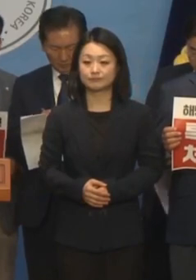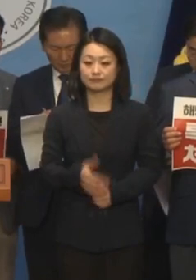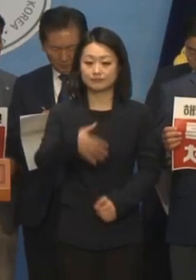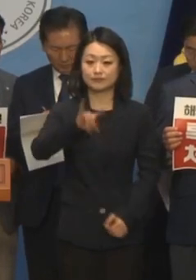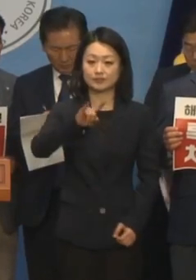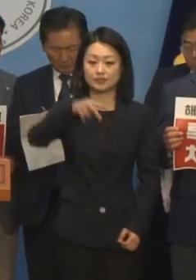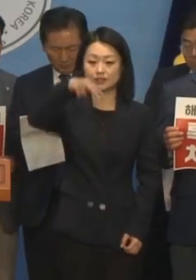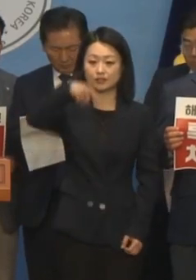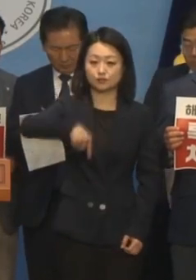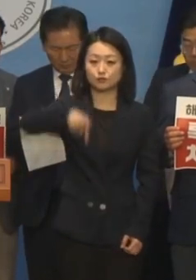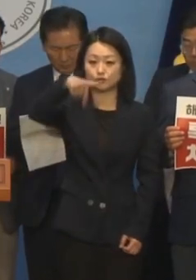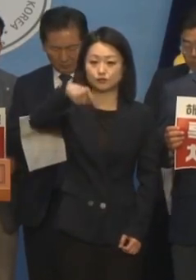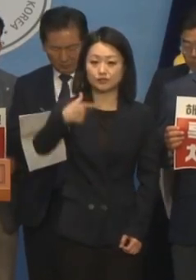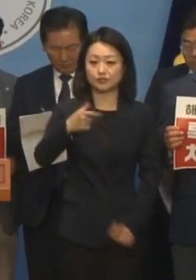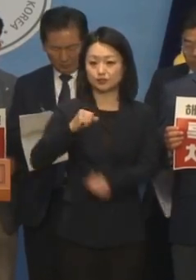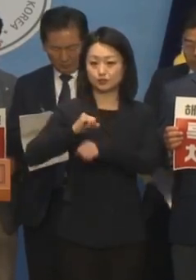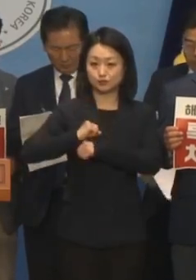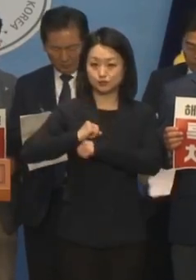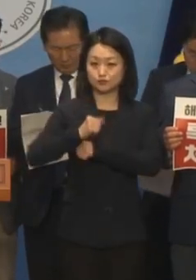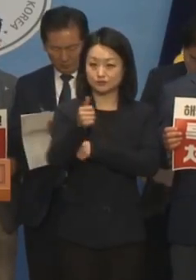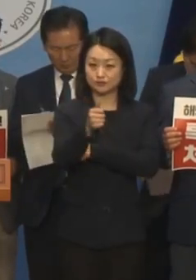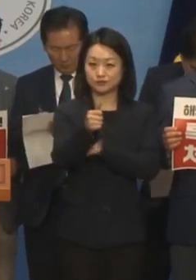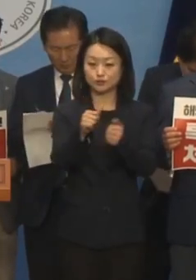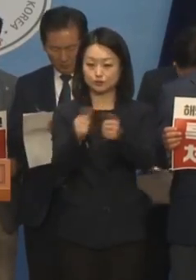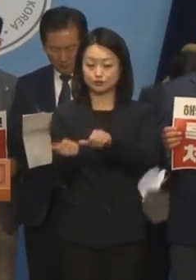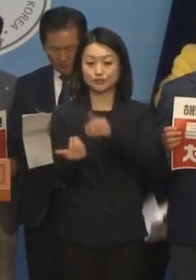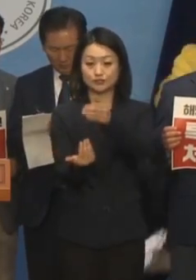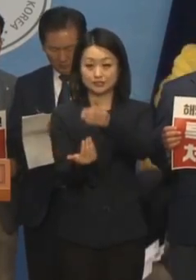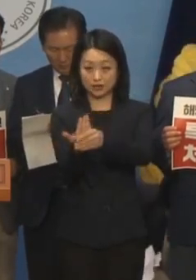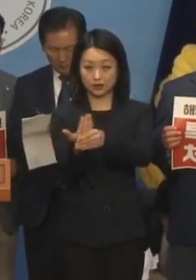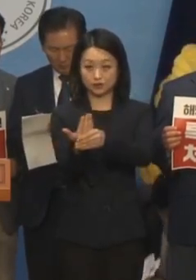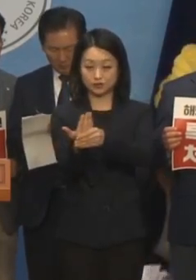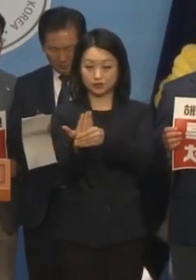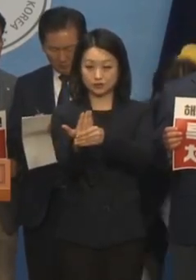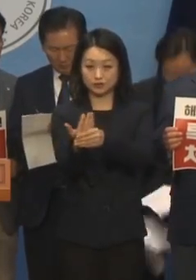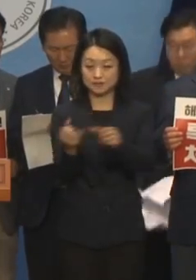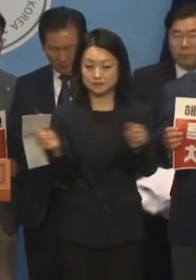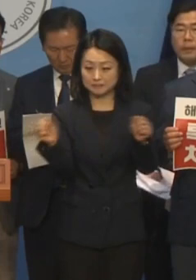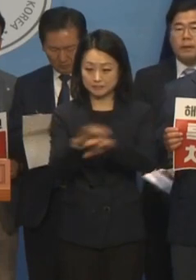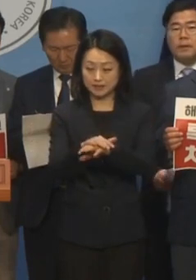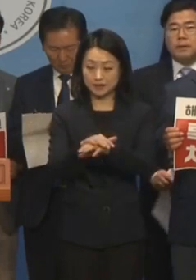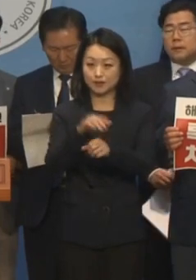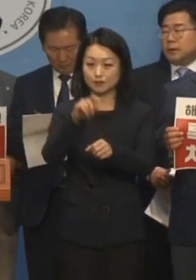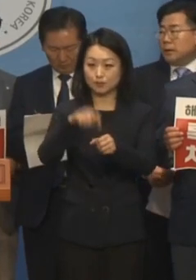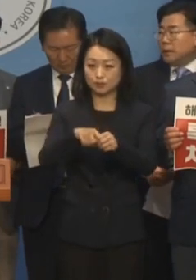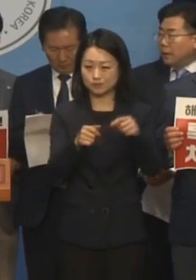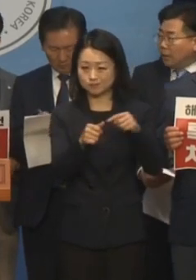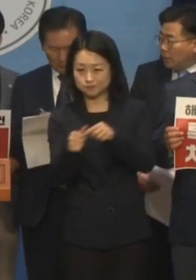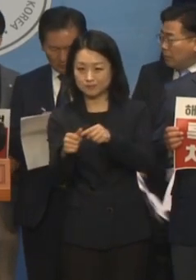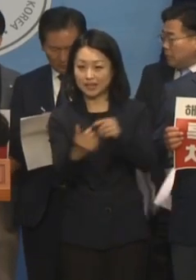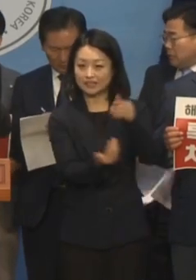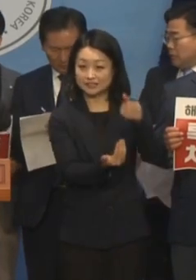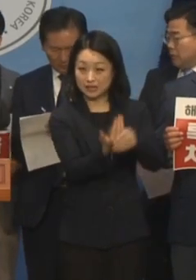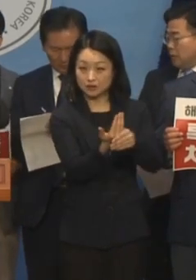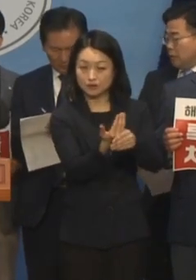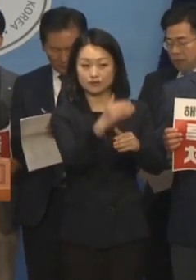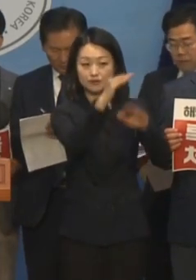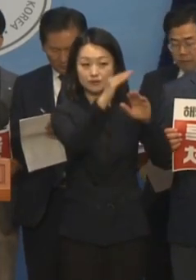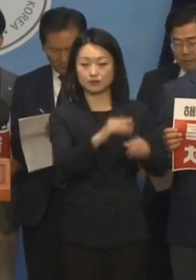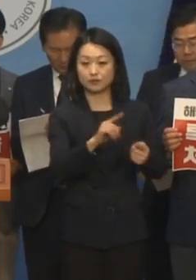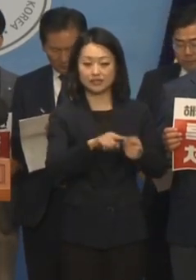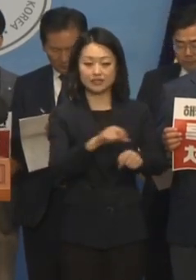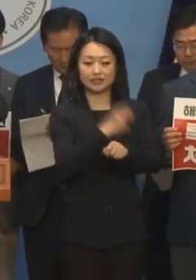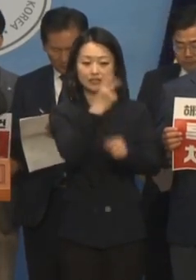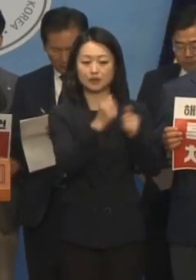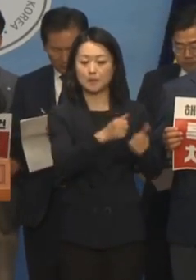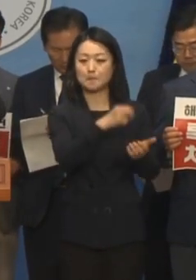최수근 상병 순직 사건 및 그 외압 사건에 대한 특검법 처리를 촉구하는 기자회견을